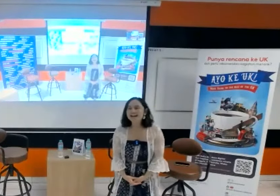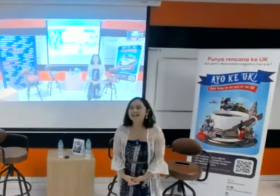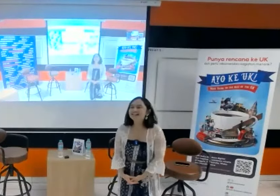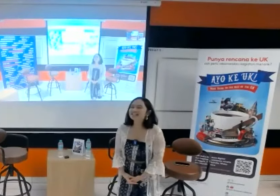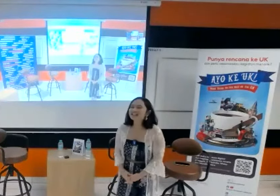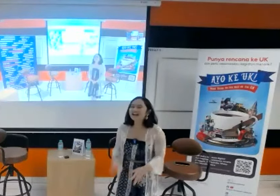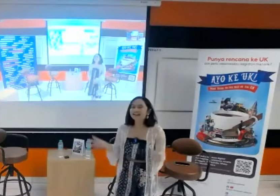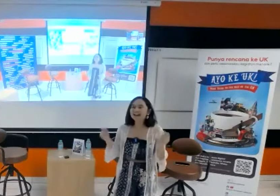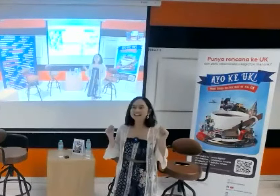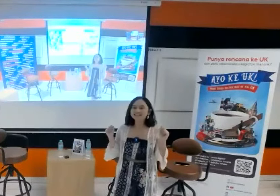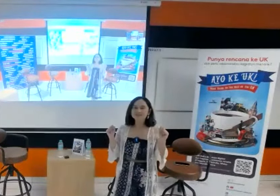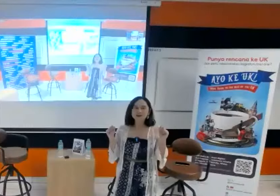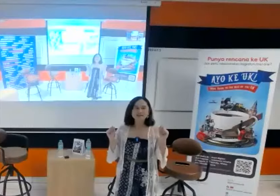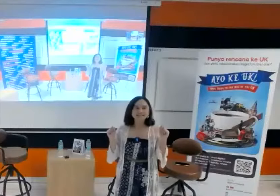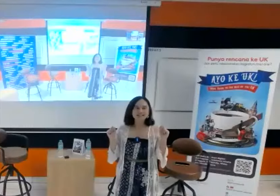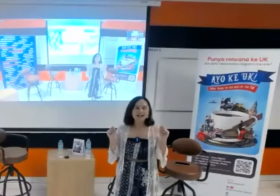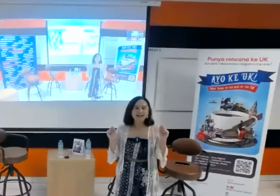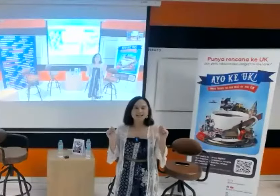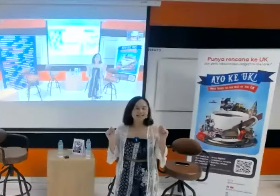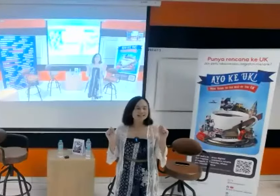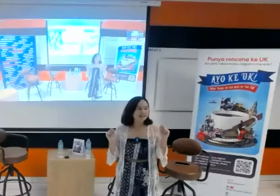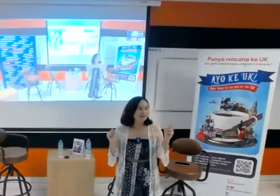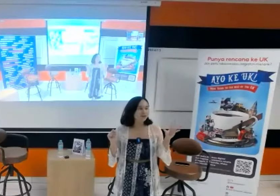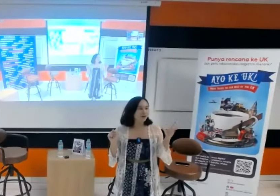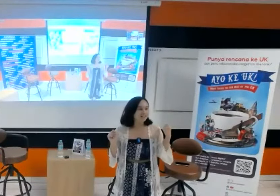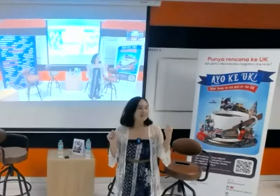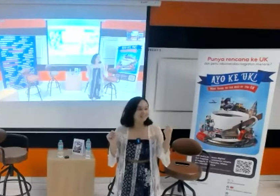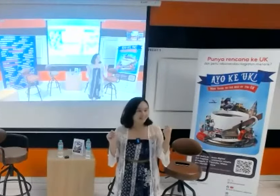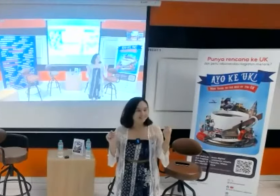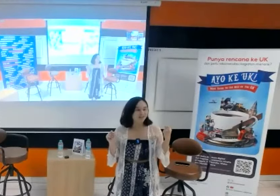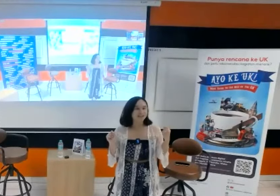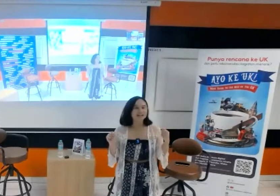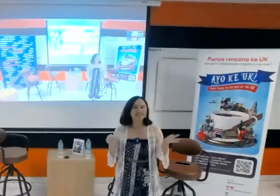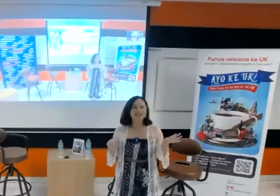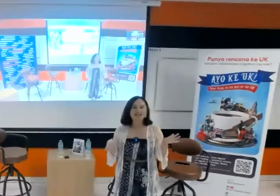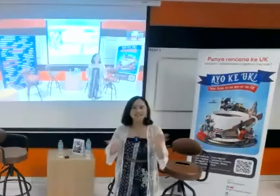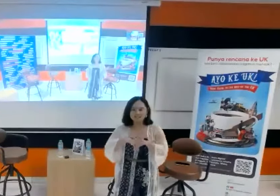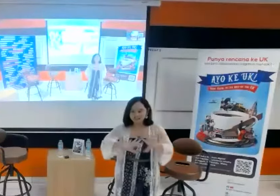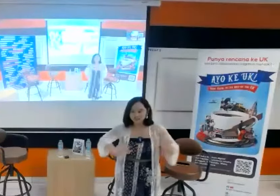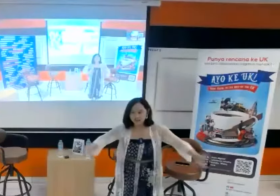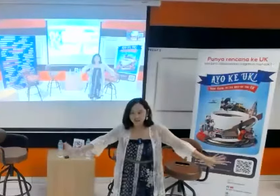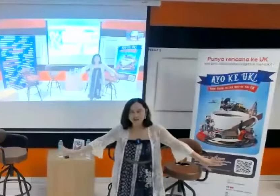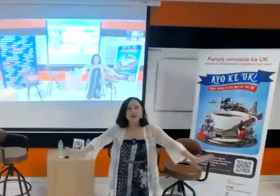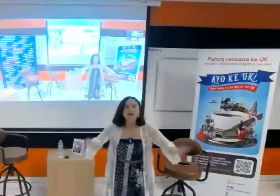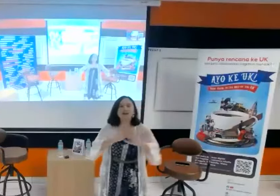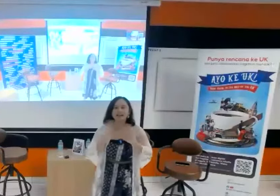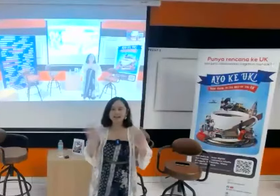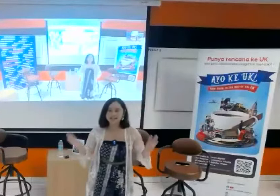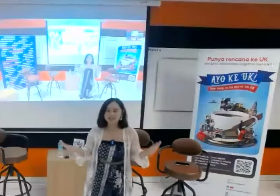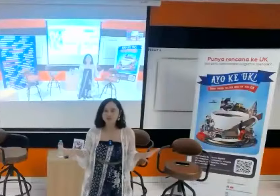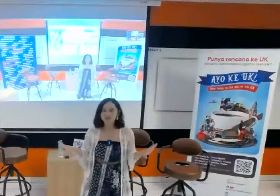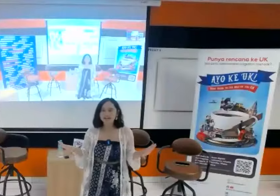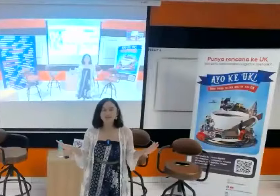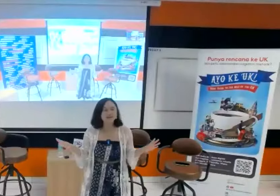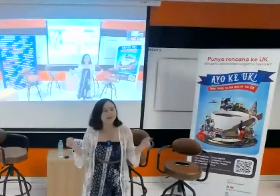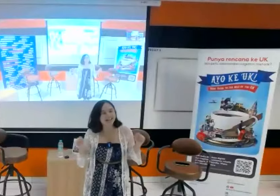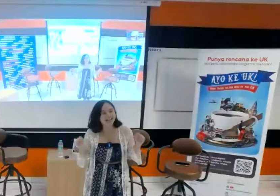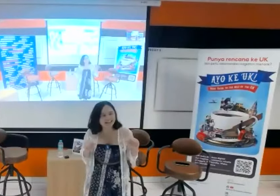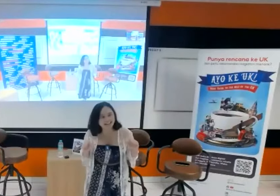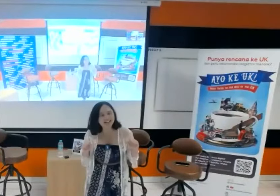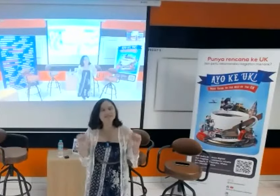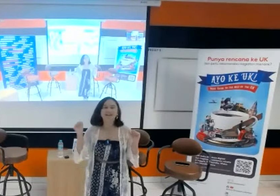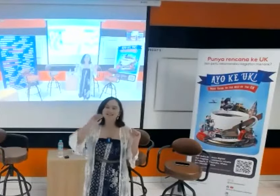oke sekarang sebelum kita eh mentoring stres gitu ya kita ini dulu rilaing dulu dengan